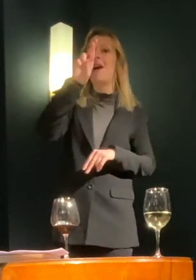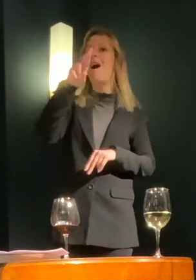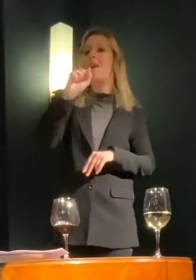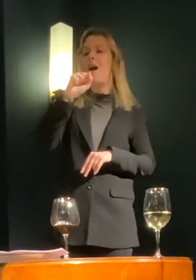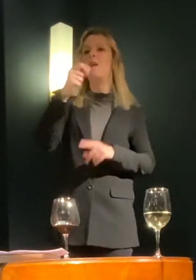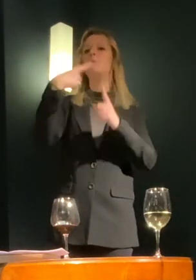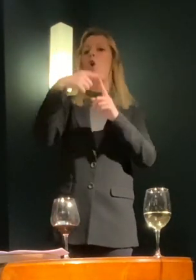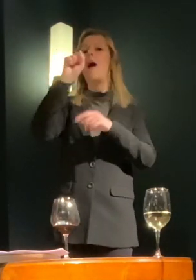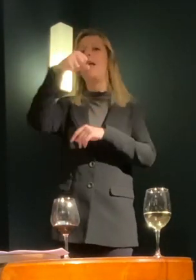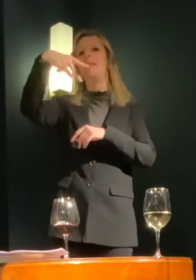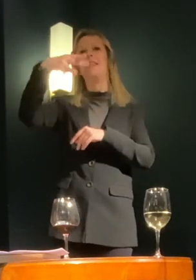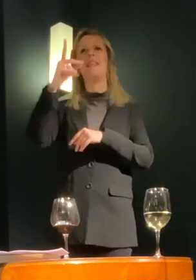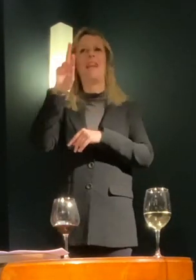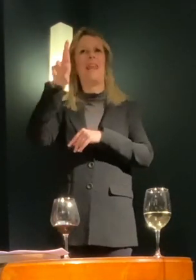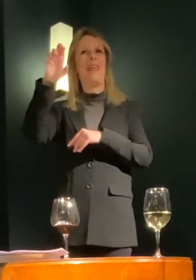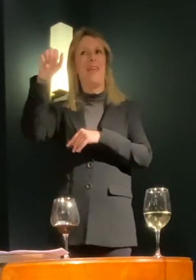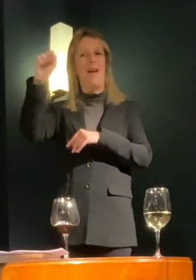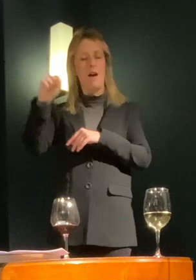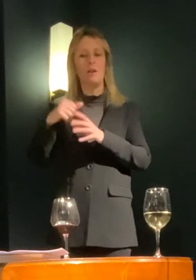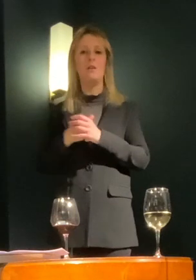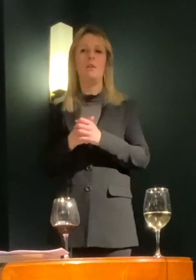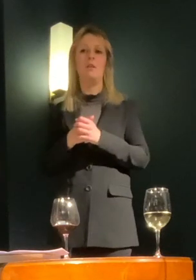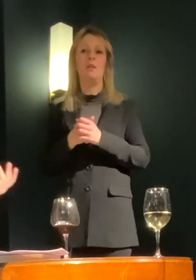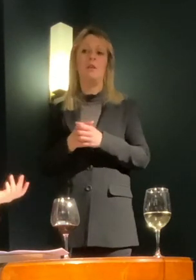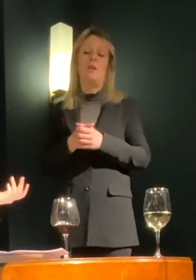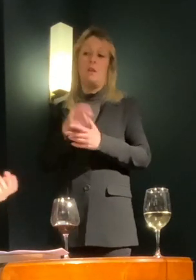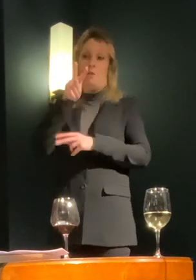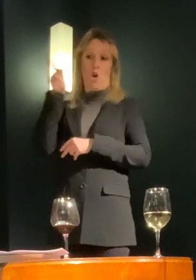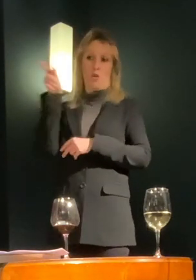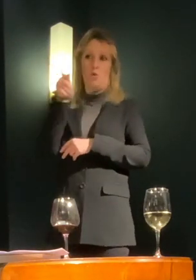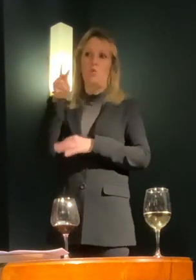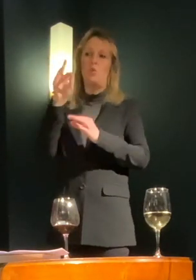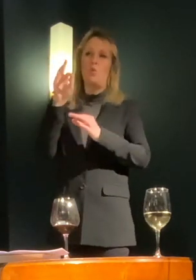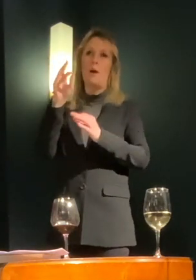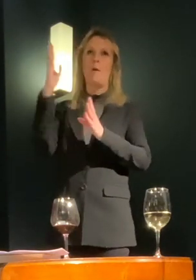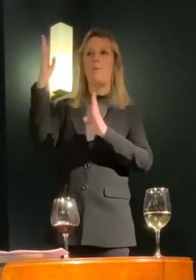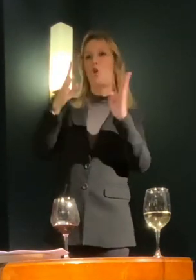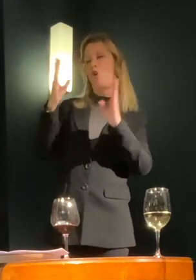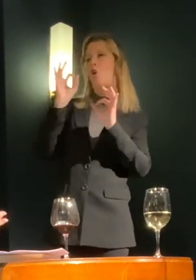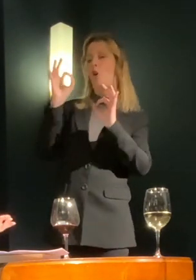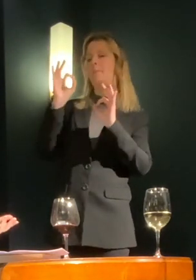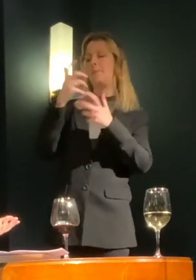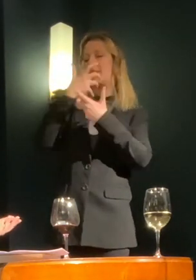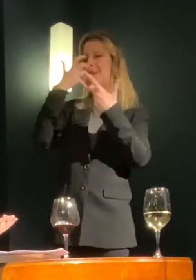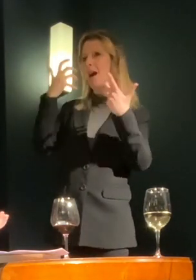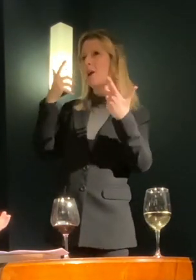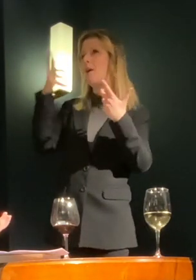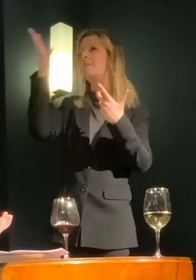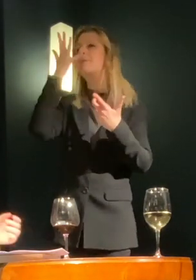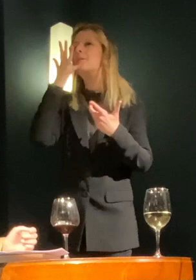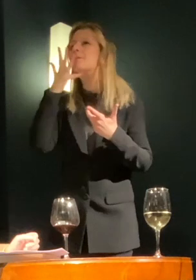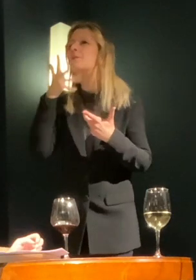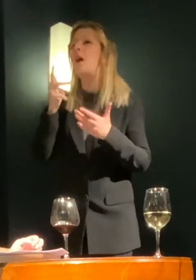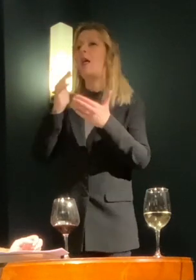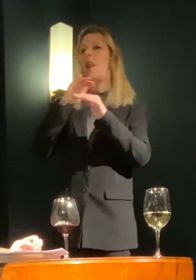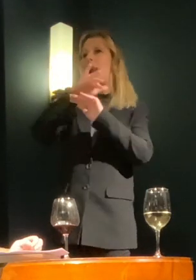antagonisti di questo libro, è il piacere di oltrepassare il limite. Certo. Che in realtà il piacere è anche